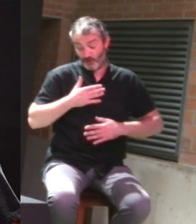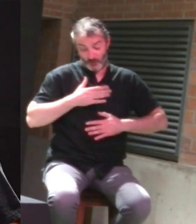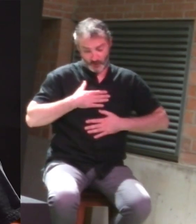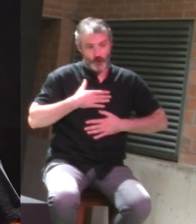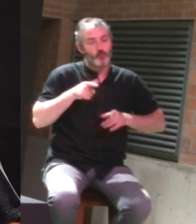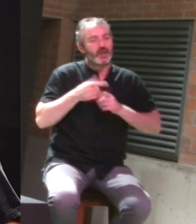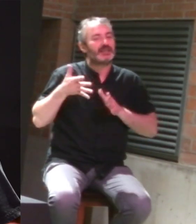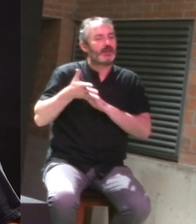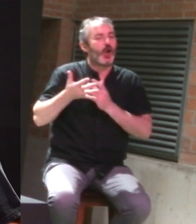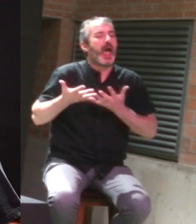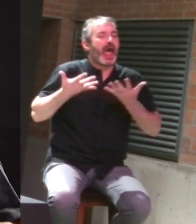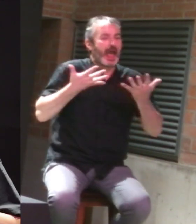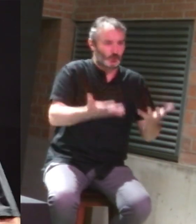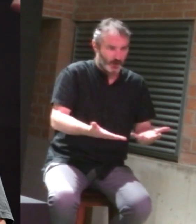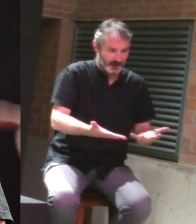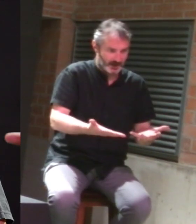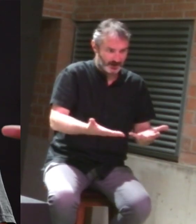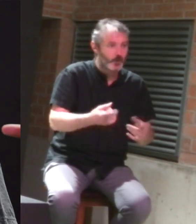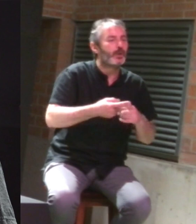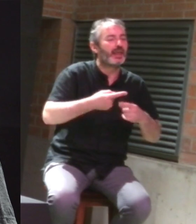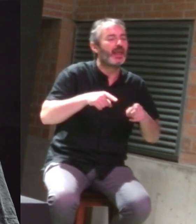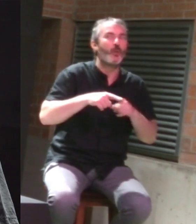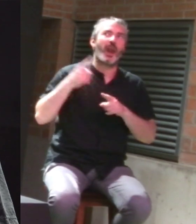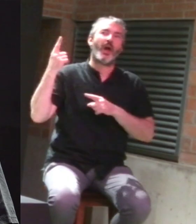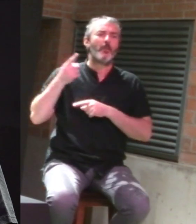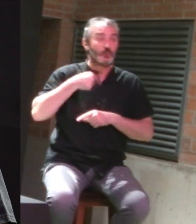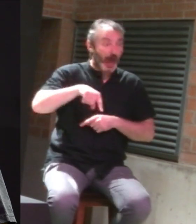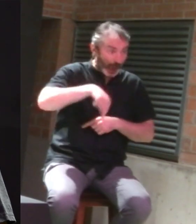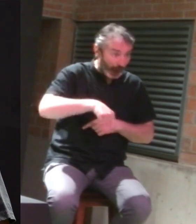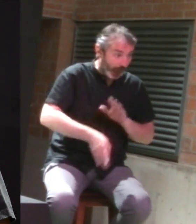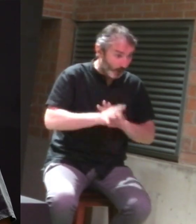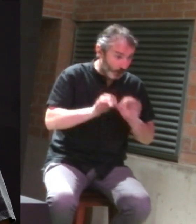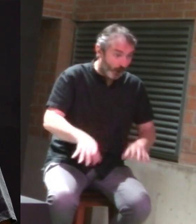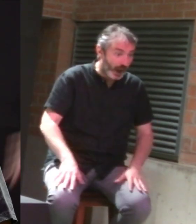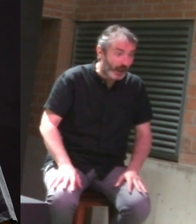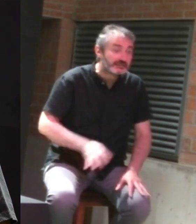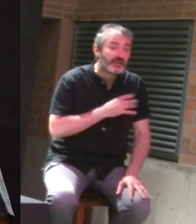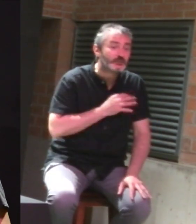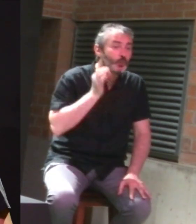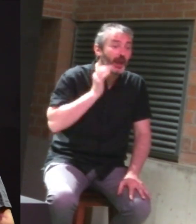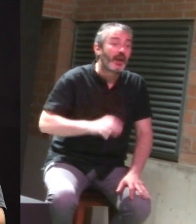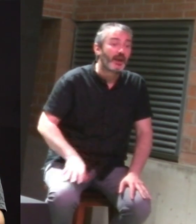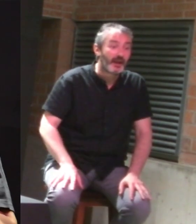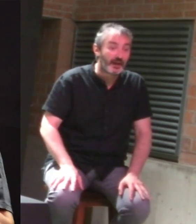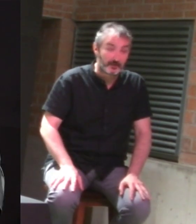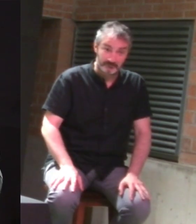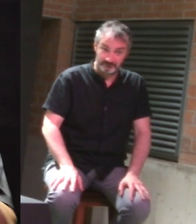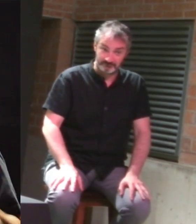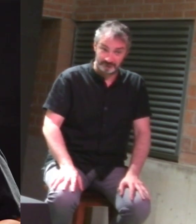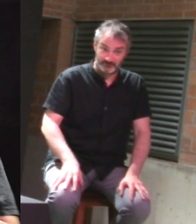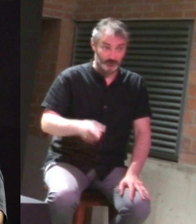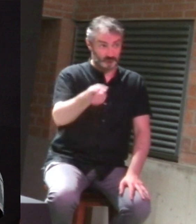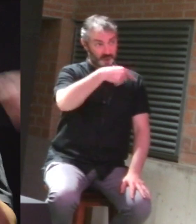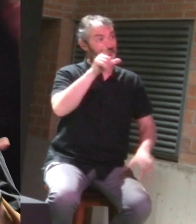a la actualidad, igual también deberíamos preguntarnos si en parte no sigue siendo así en la actualidad. Bueno, yo cuando miro